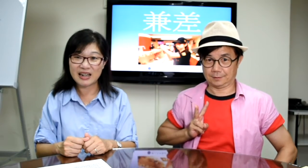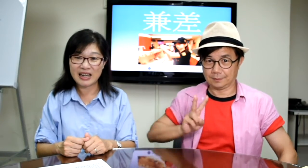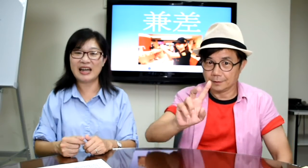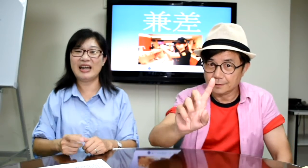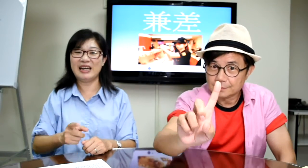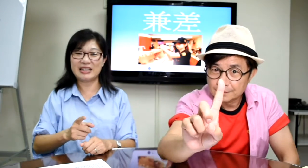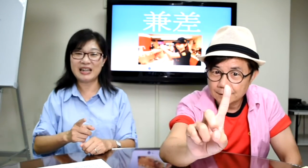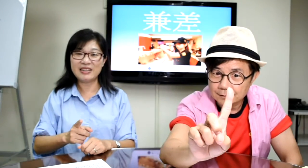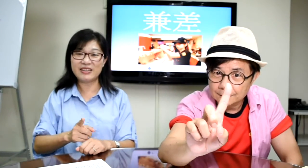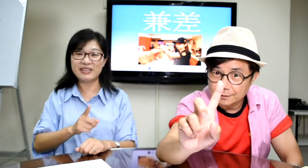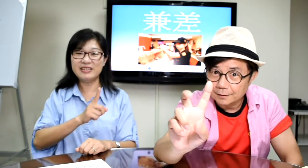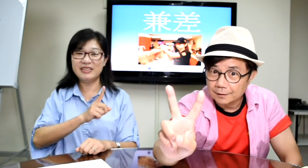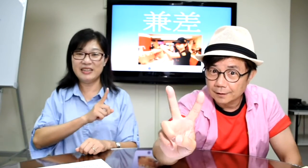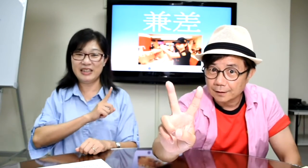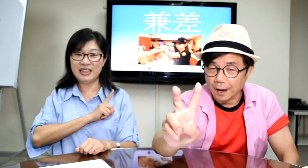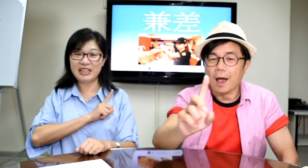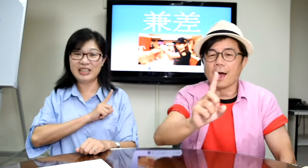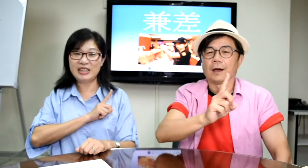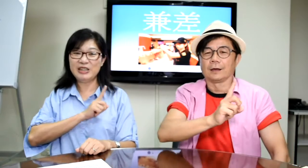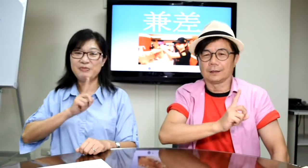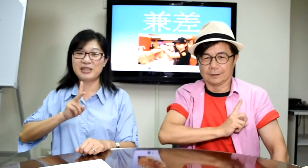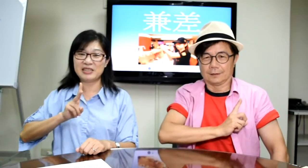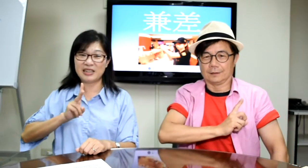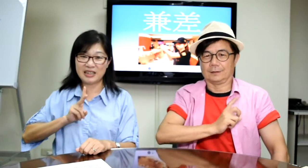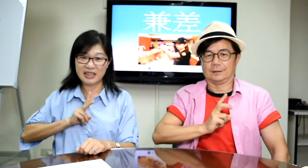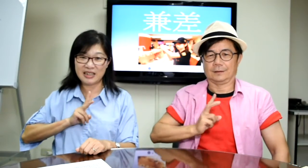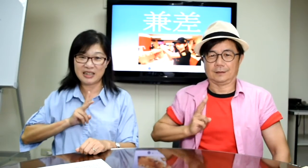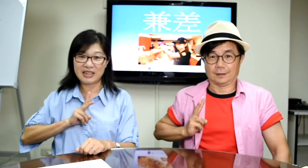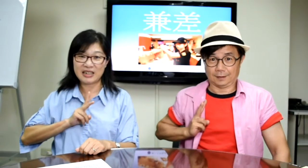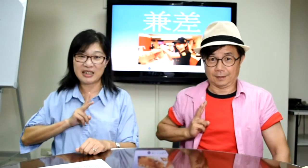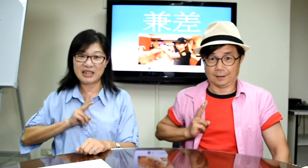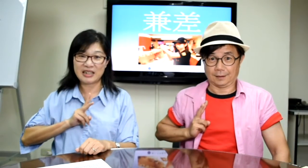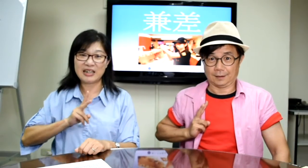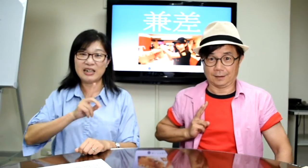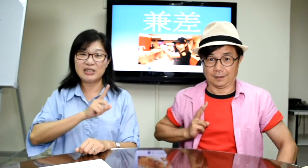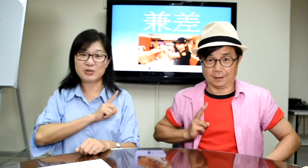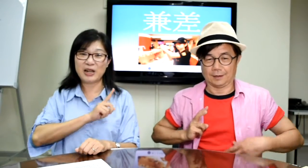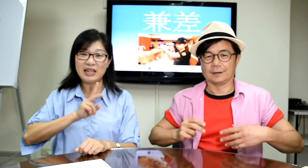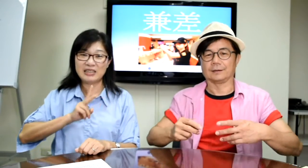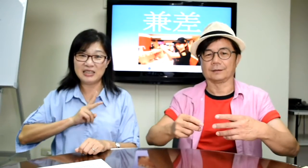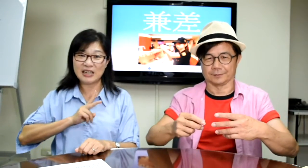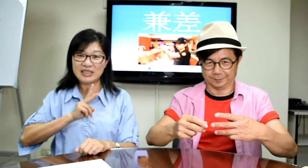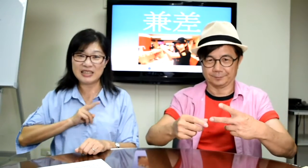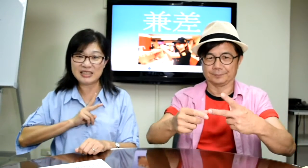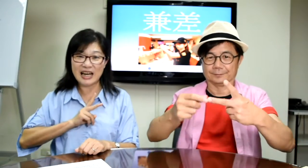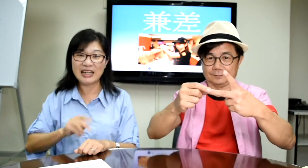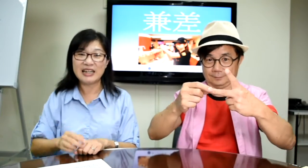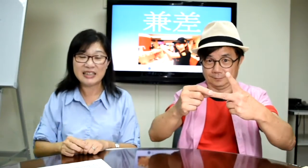哎，看懂哦，一变成二，专啊兼差，第二